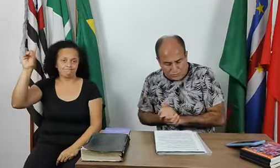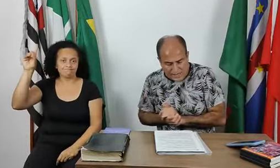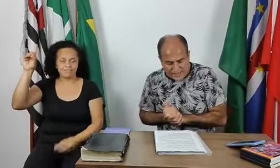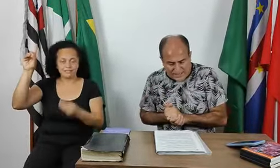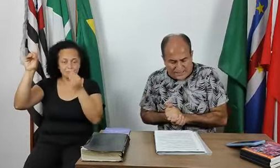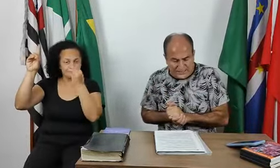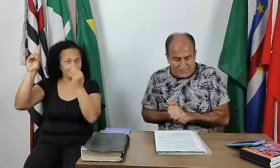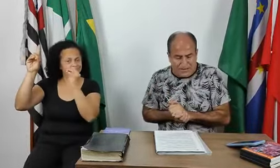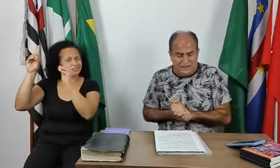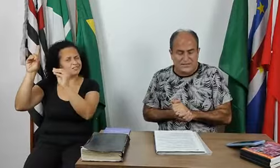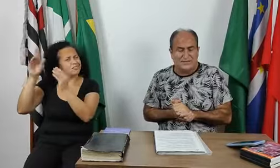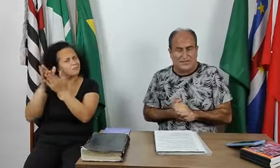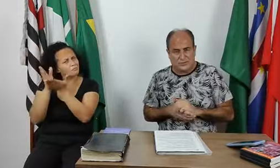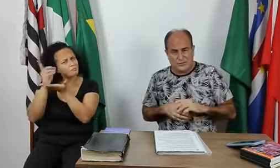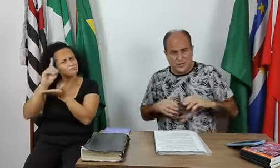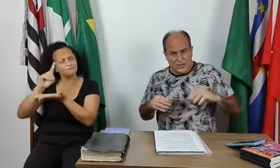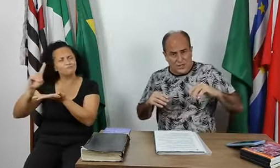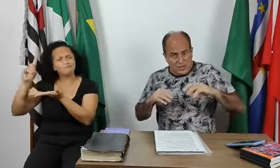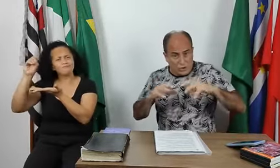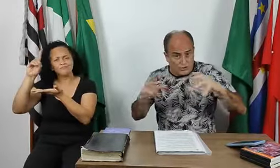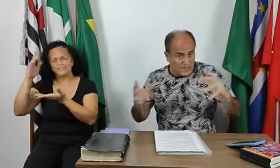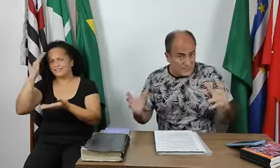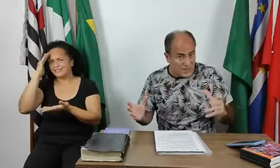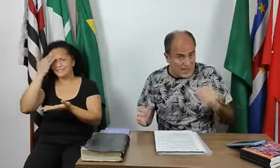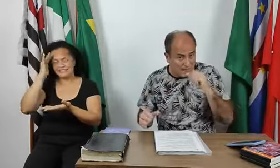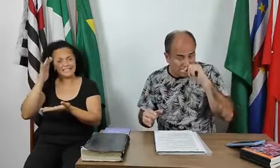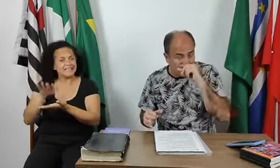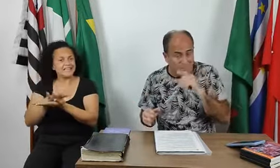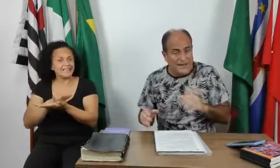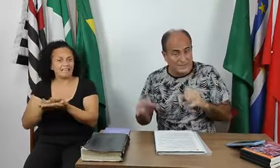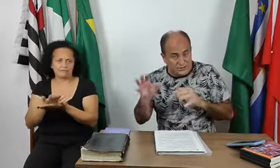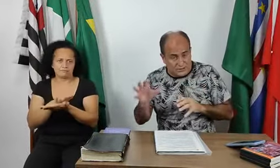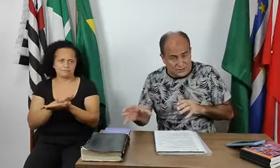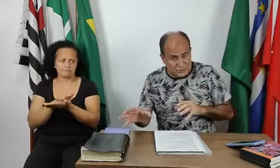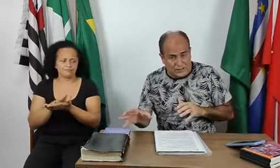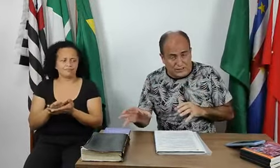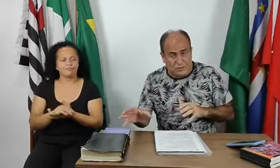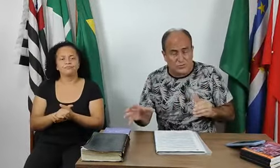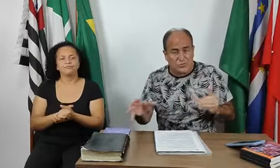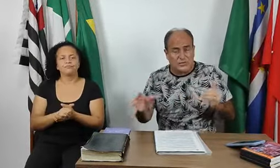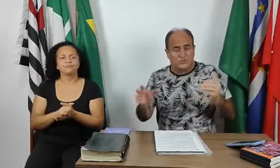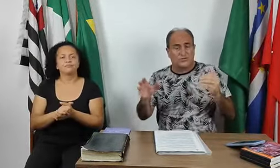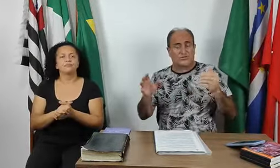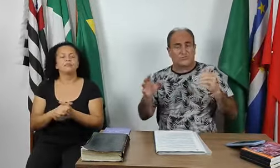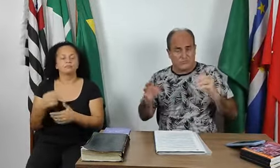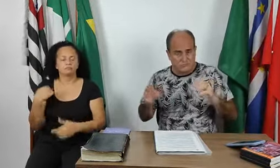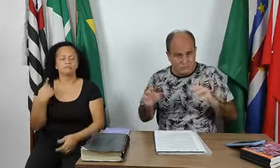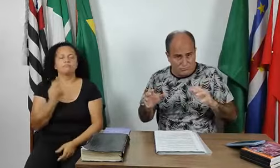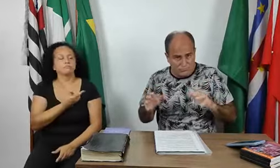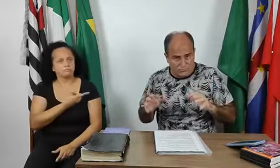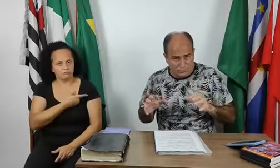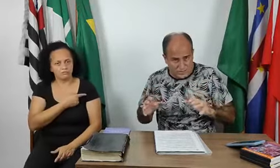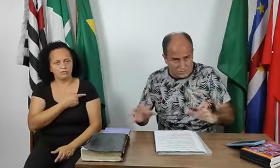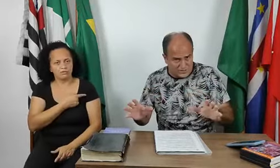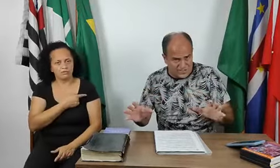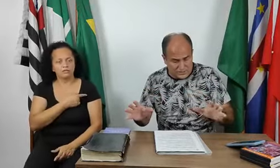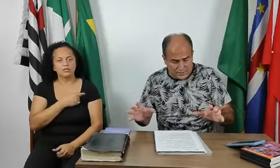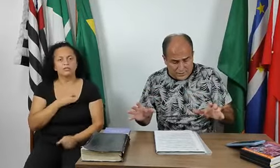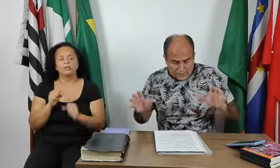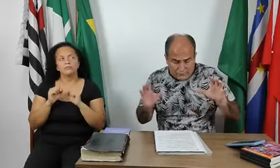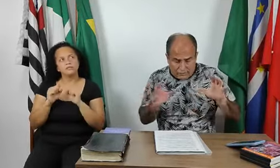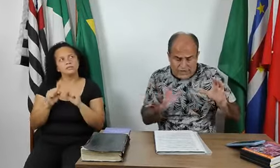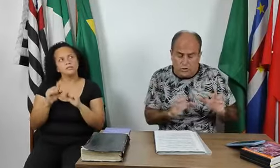compreensão acerca da palavra de Deus. Em outras palavras, a partir disso, né, nós podemos